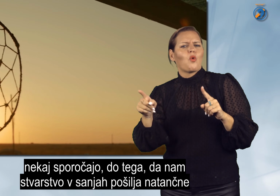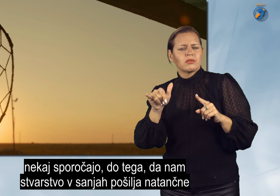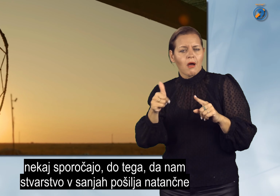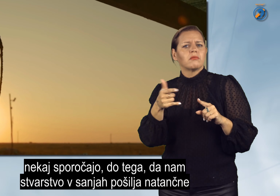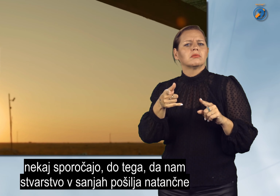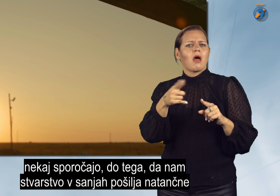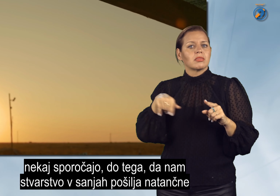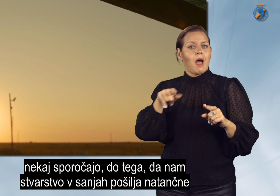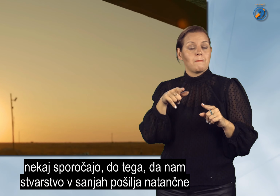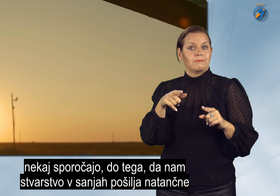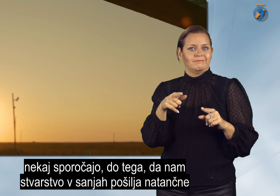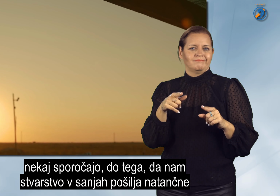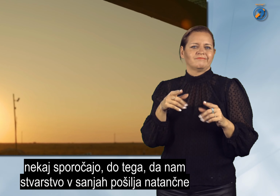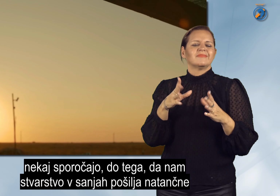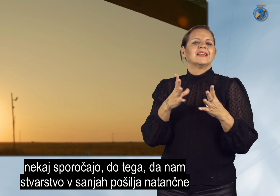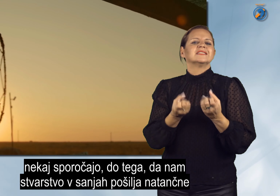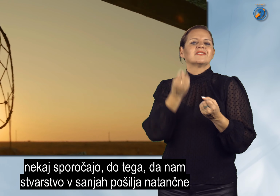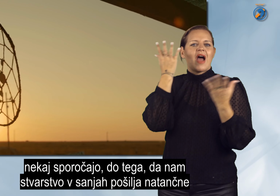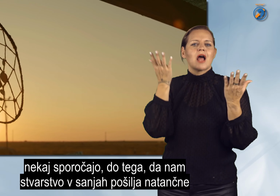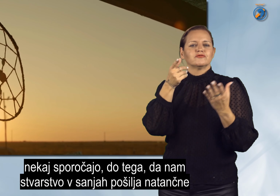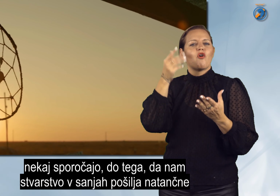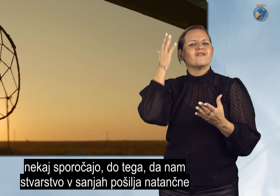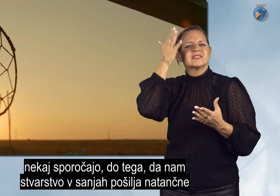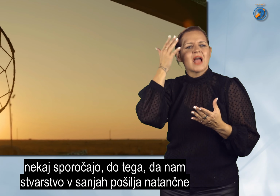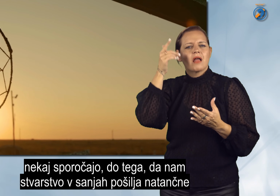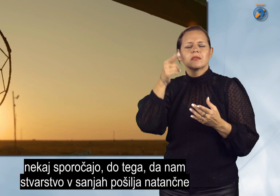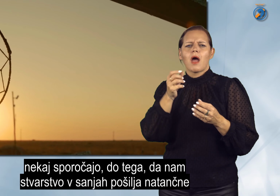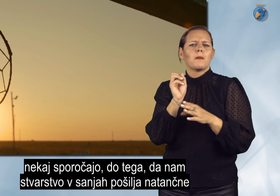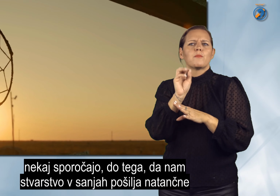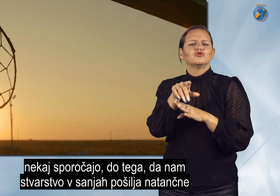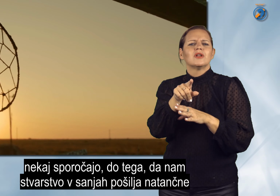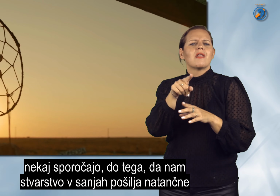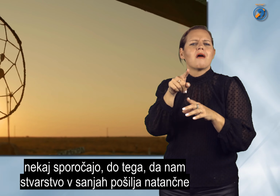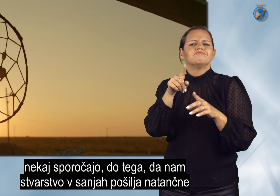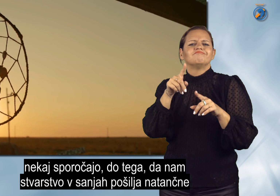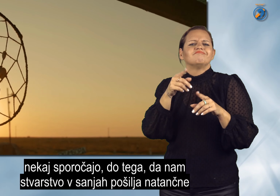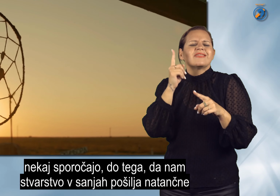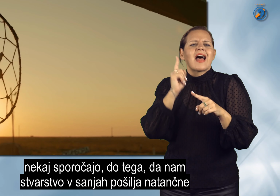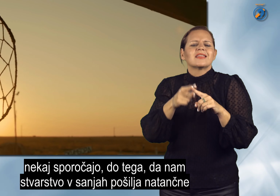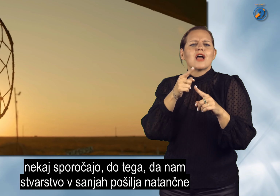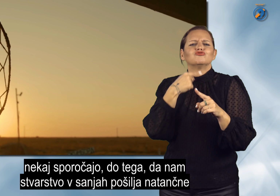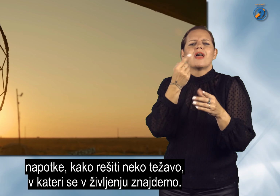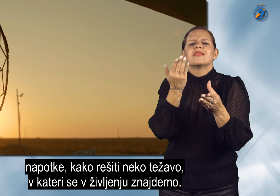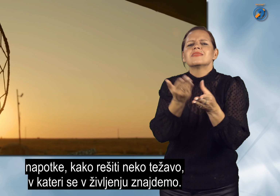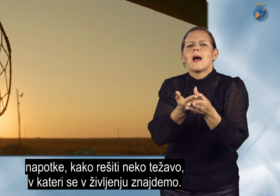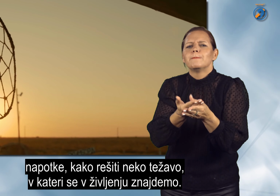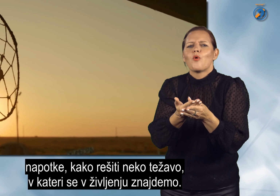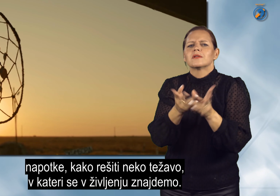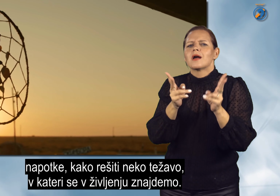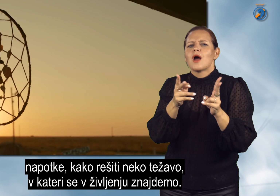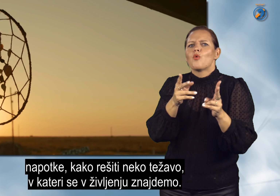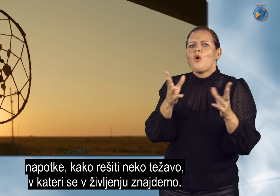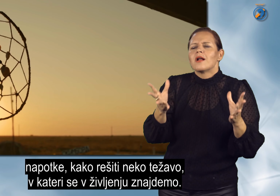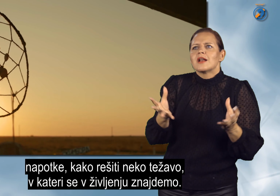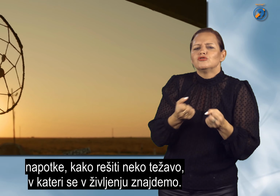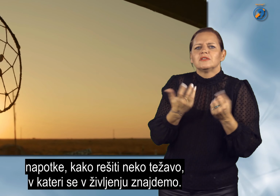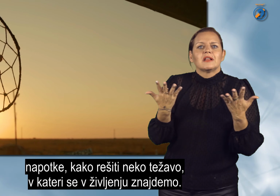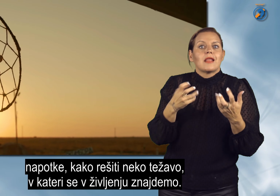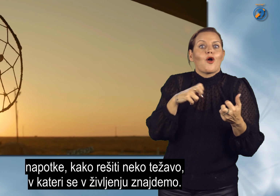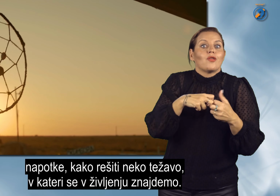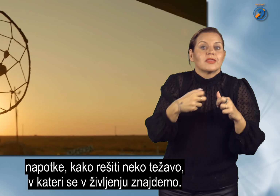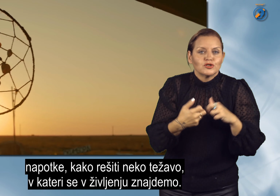Do tega, da nam stvarstvo v sanjah pošilja natančne napotke, kako rešiti neko težavo, v